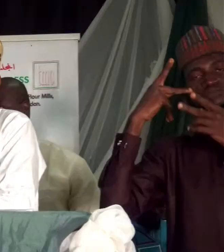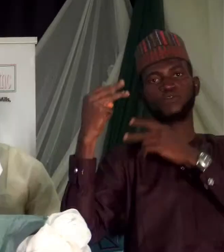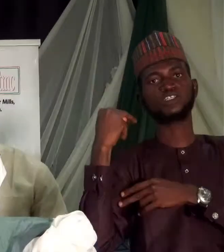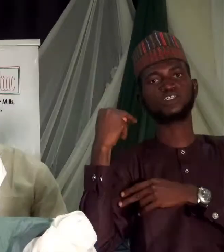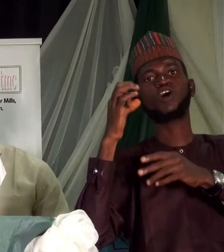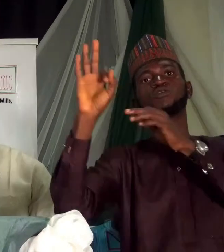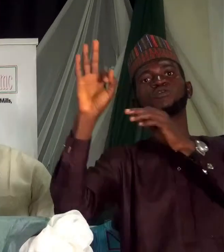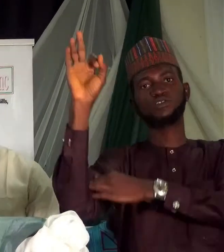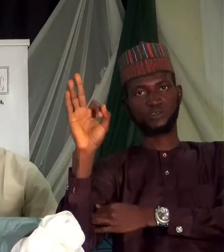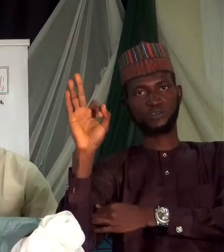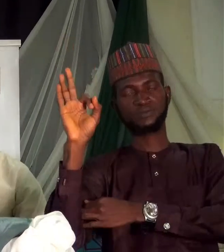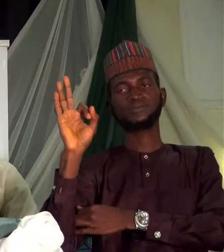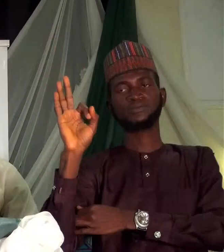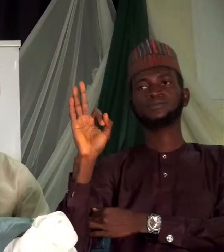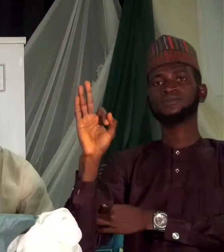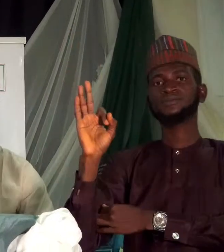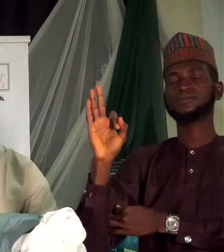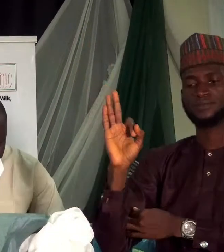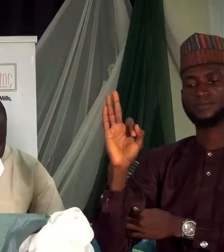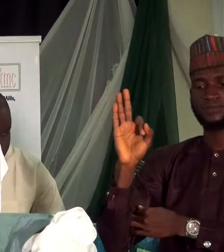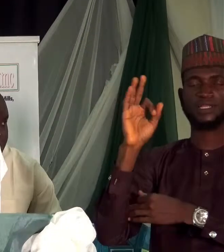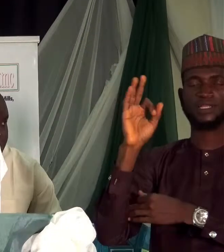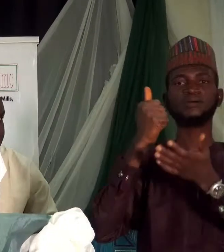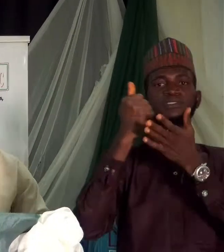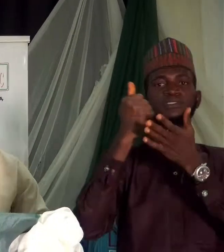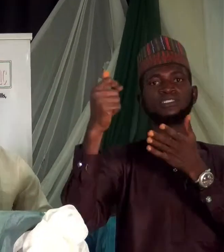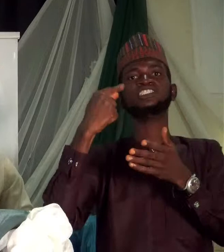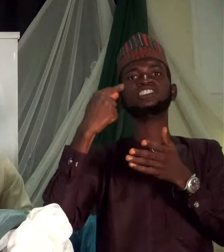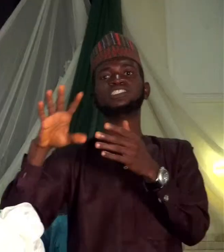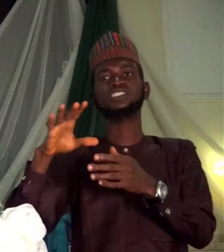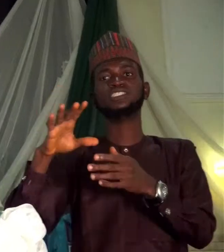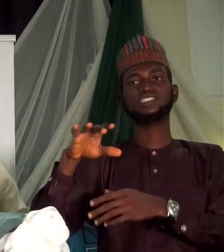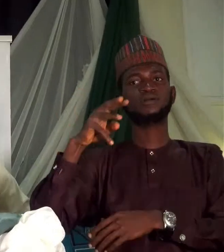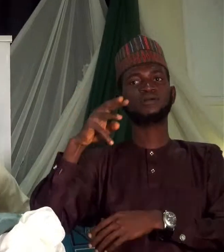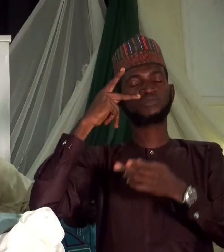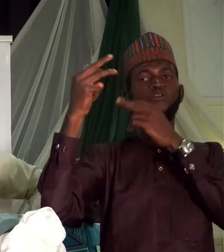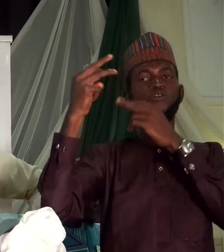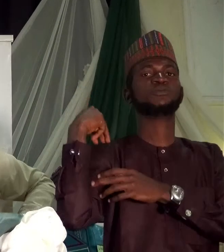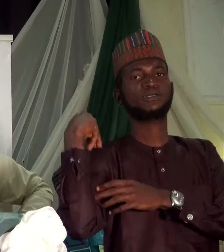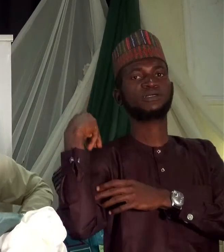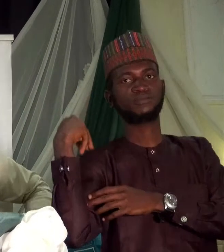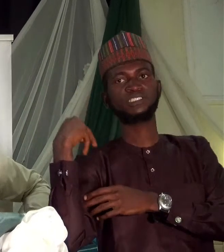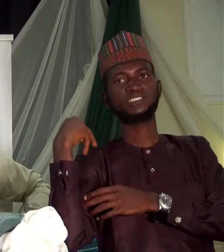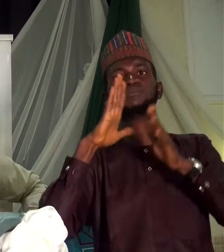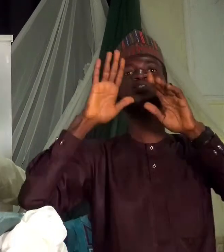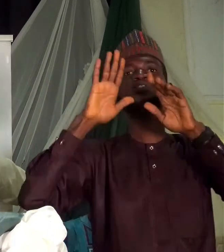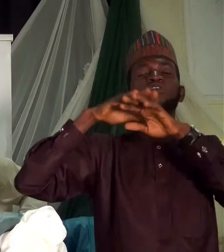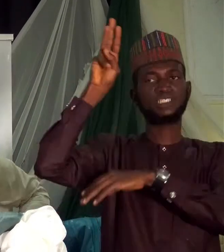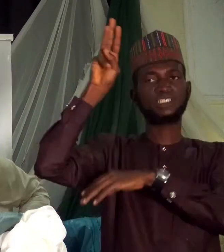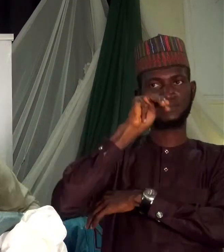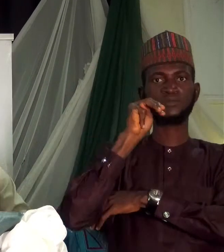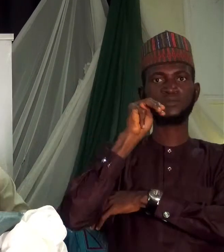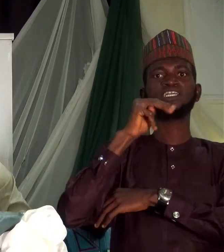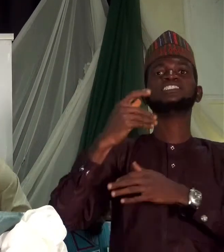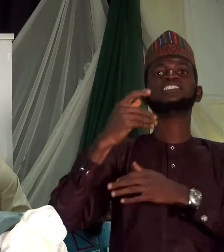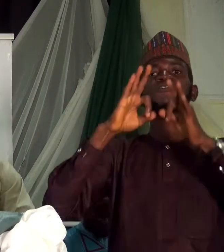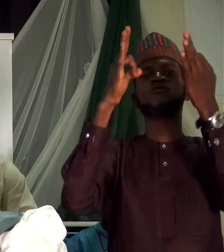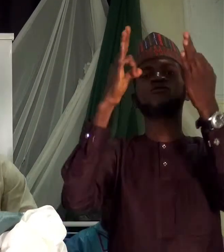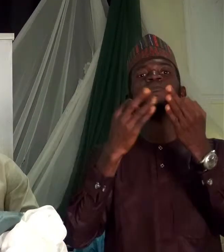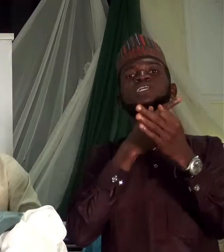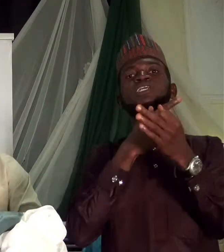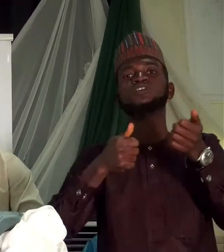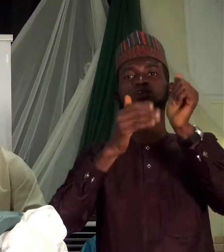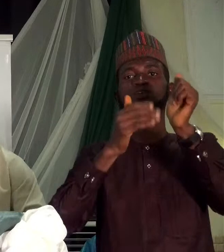وخاتم أنبيائه ورسله سيدنا ومولانا محمد صلى الله عليه وسلم وهاله